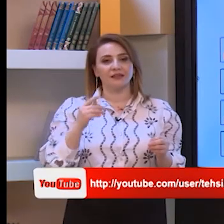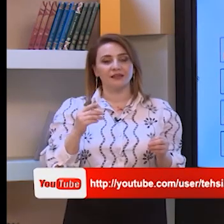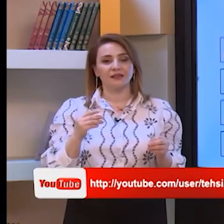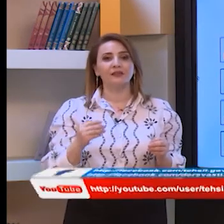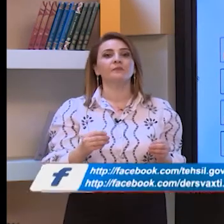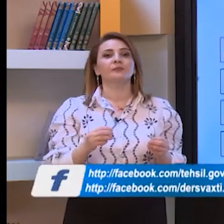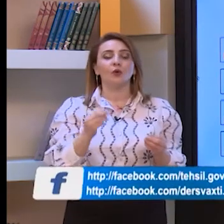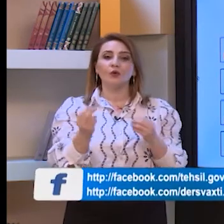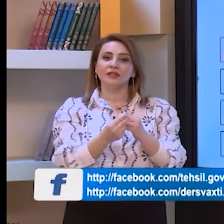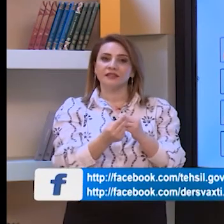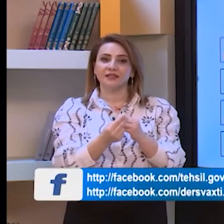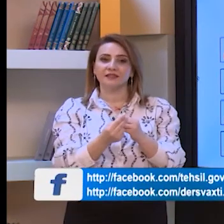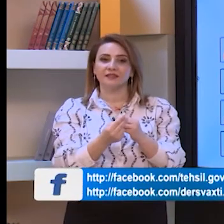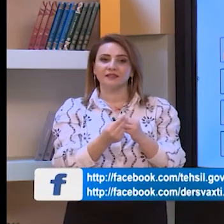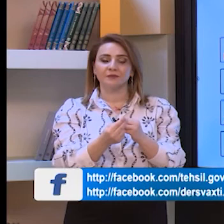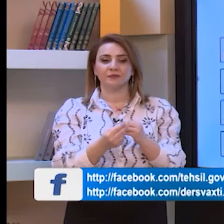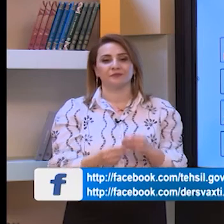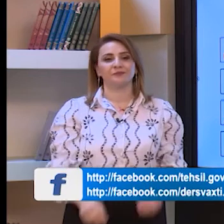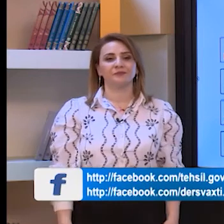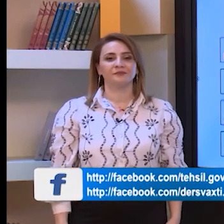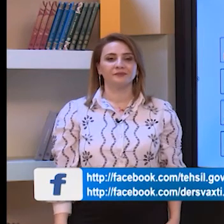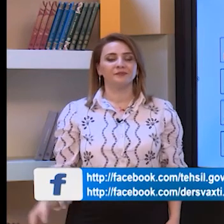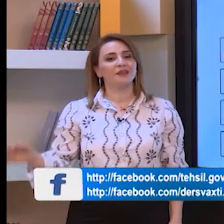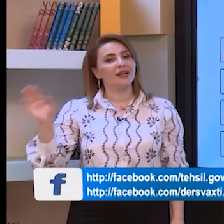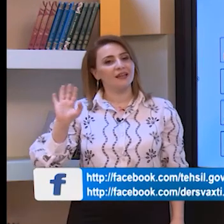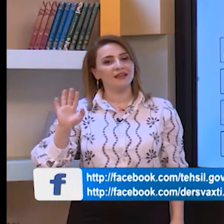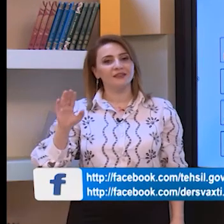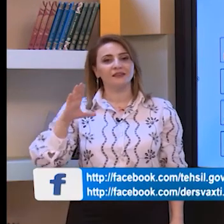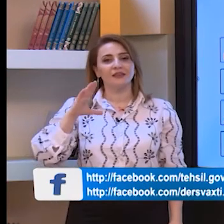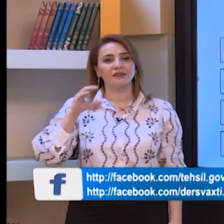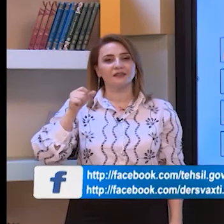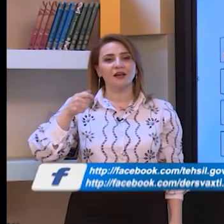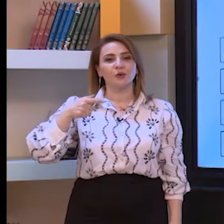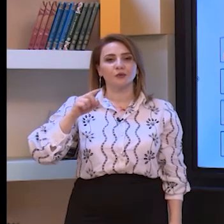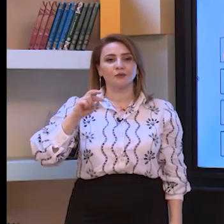ədədləri öyrənəcəksiniz. Hələlik, sağ olun.